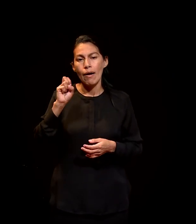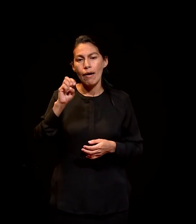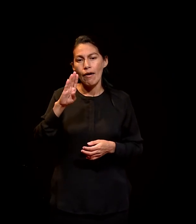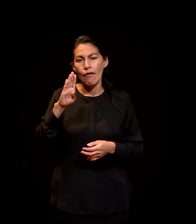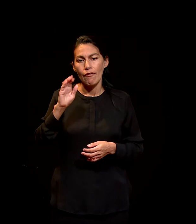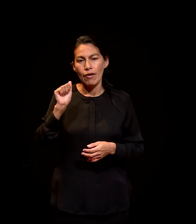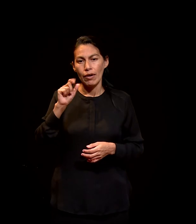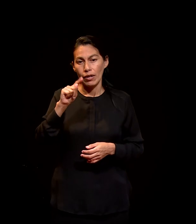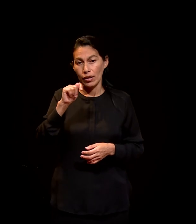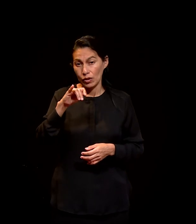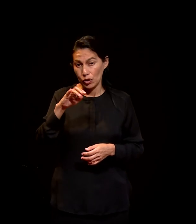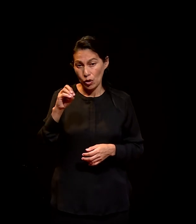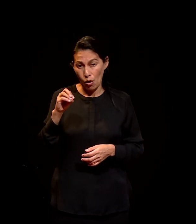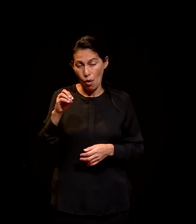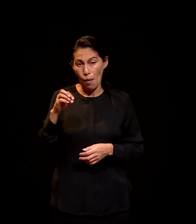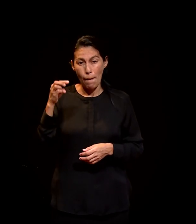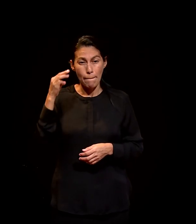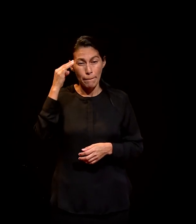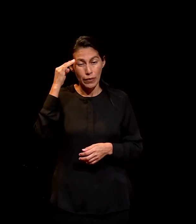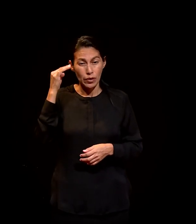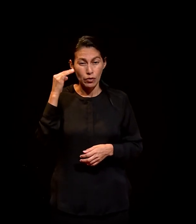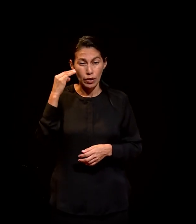los otros libros